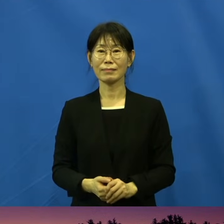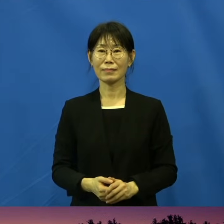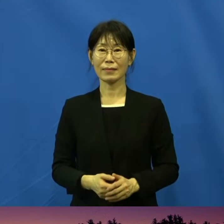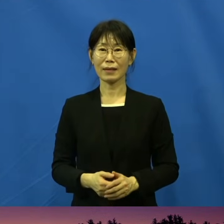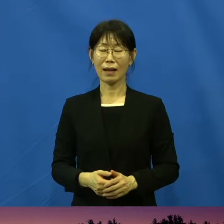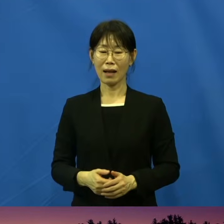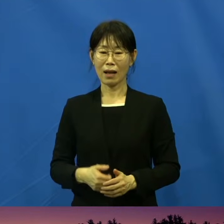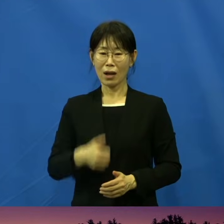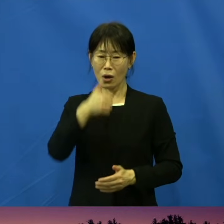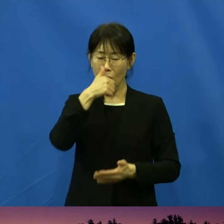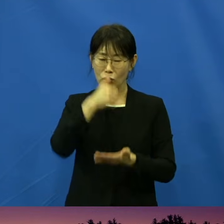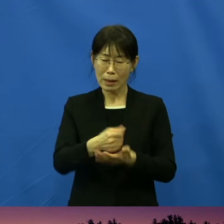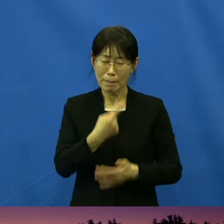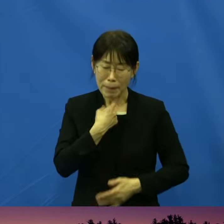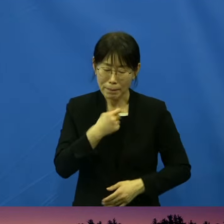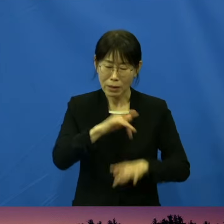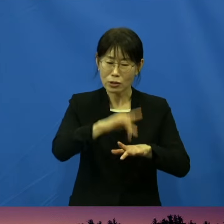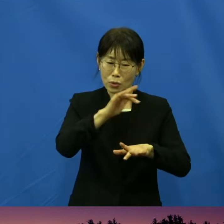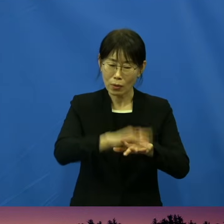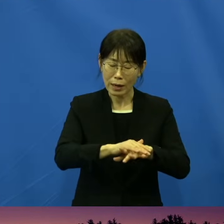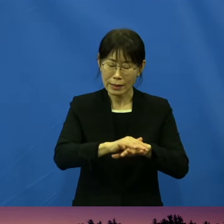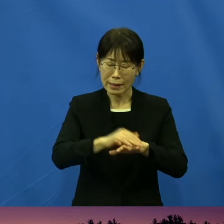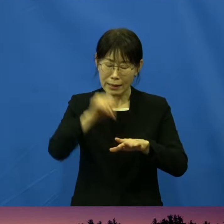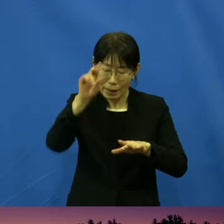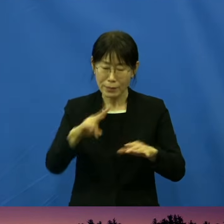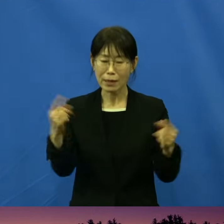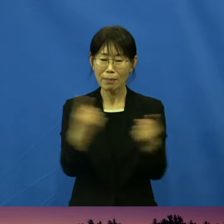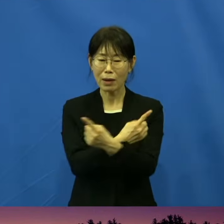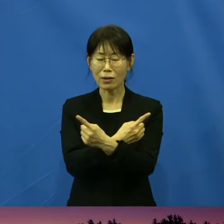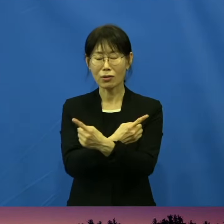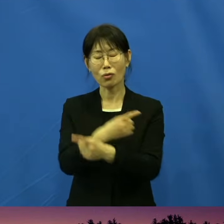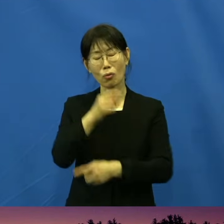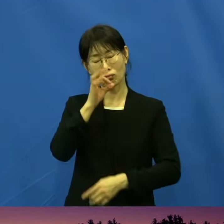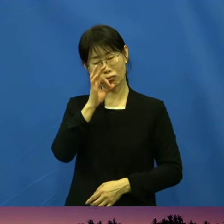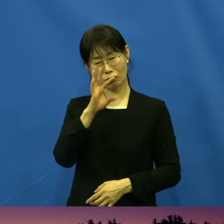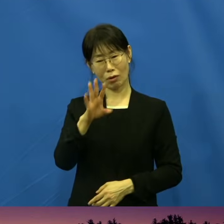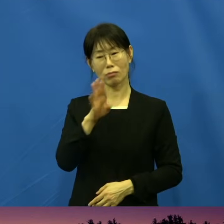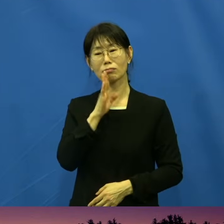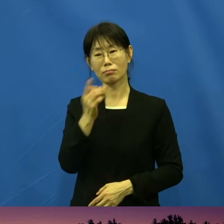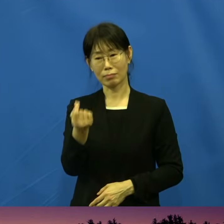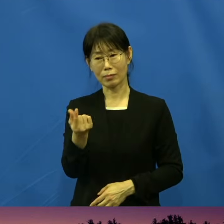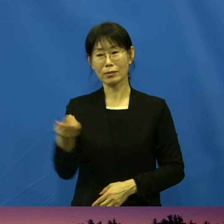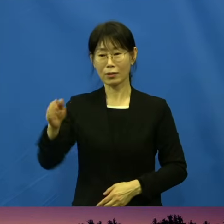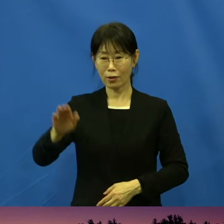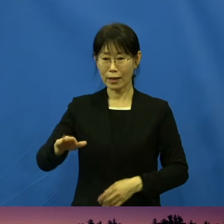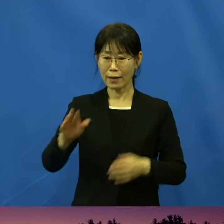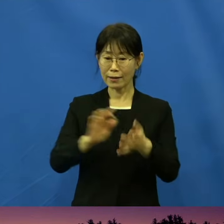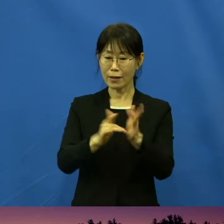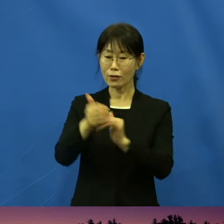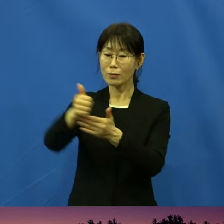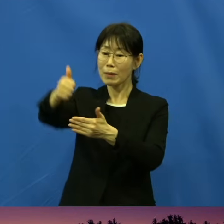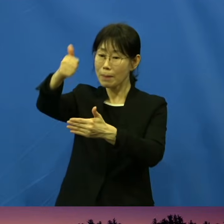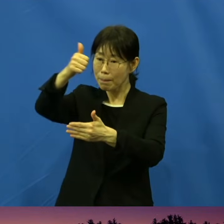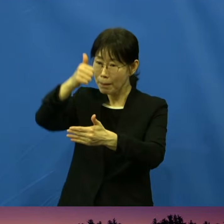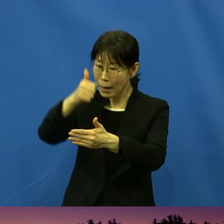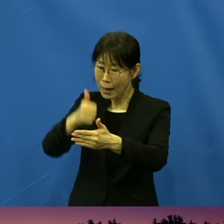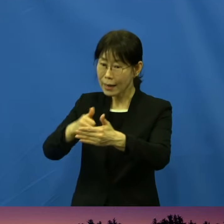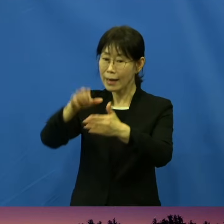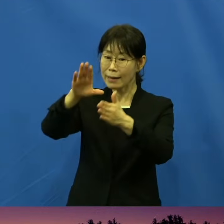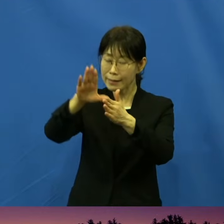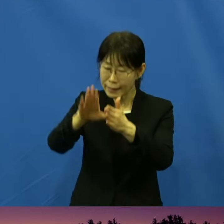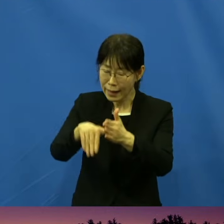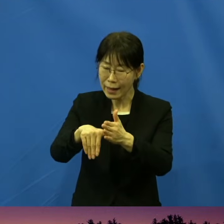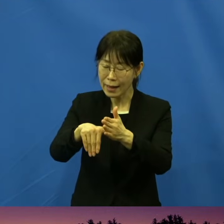그 습관이 하루아침에 바뀌지 않아요. 그러나 여러분, 우리가 그리스도 앞에 나올 때 한순간에 바뀌는